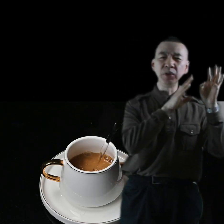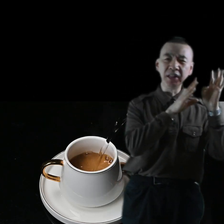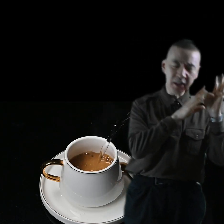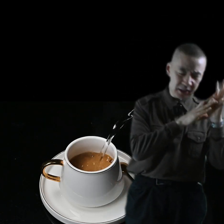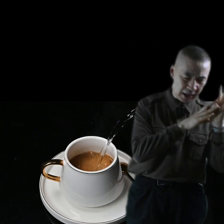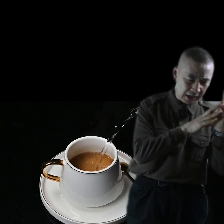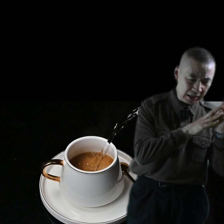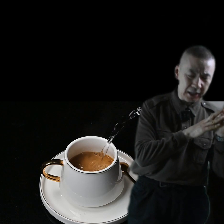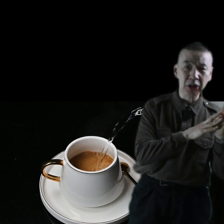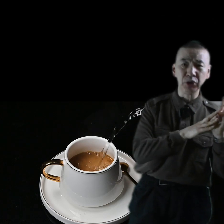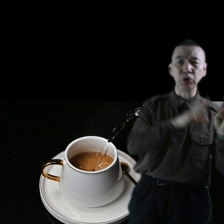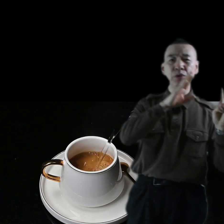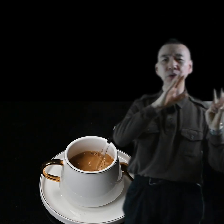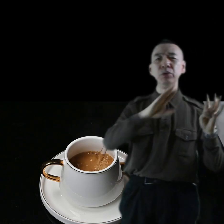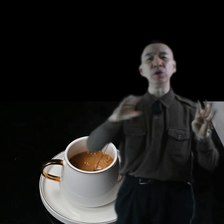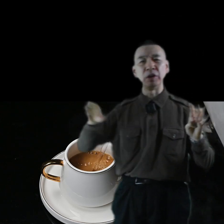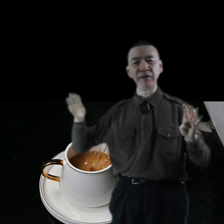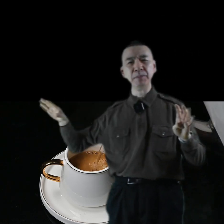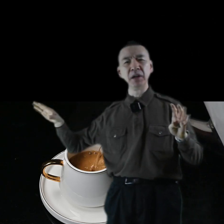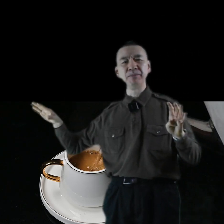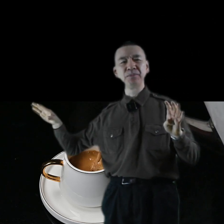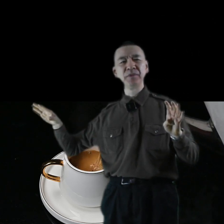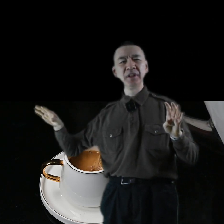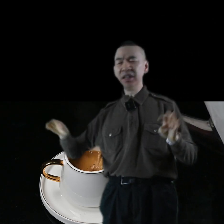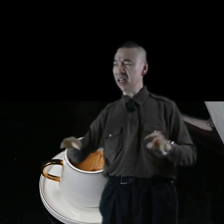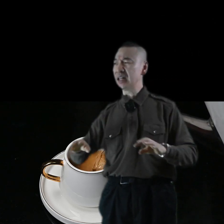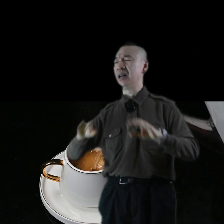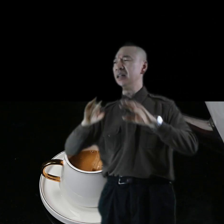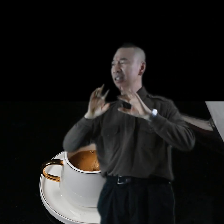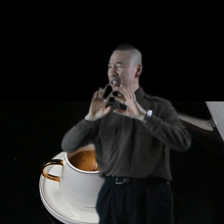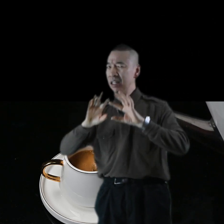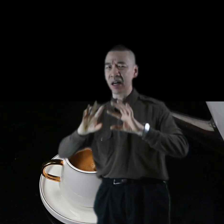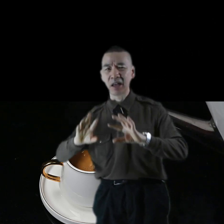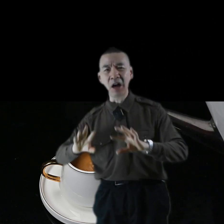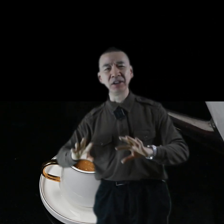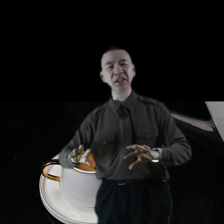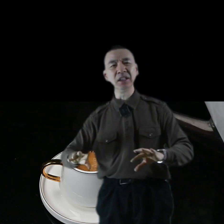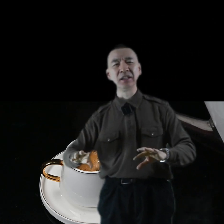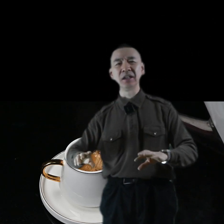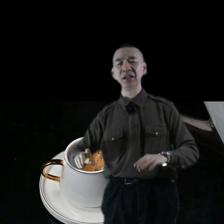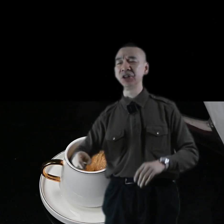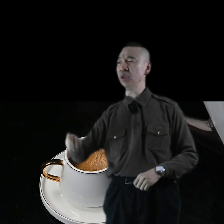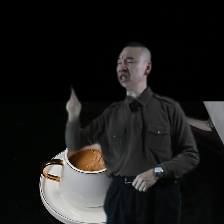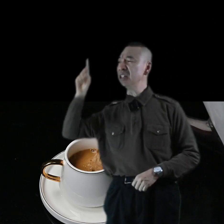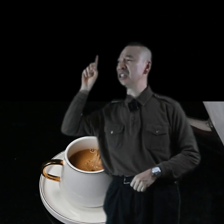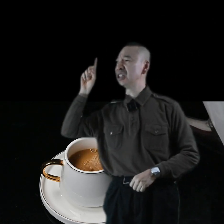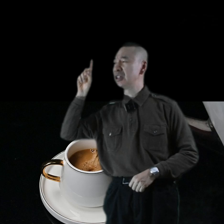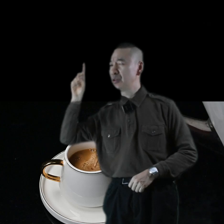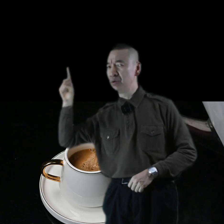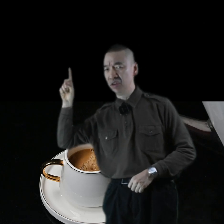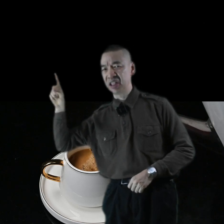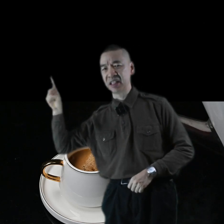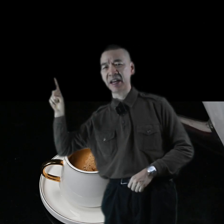的心思啊来应对这种舆论的风波这样啊其实是很耗尽力的尤其呢是女企业家